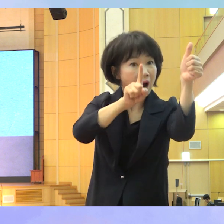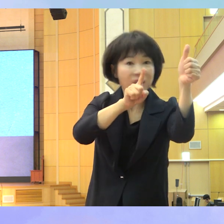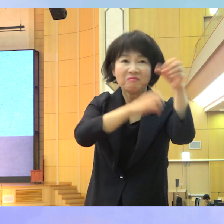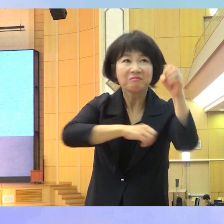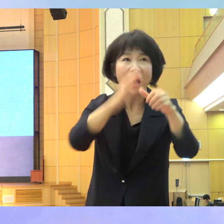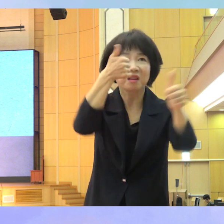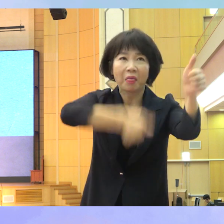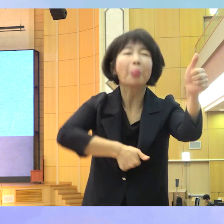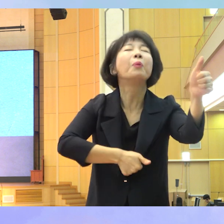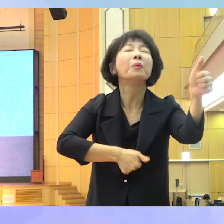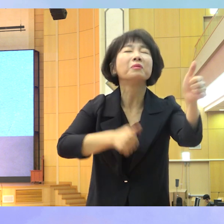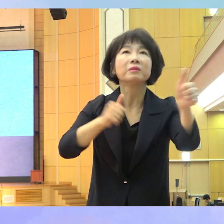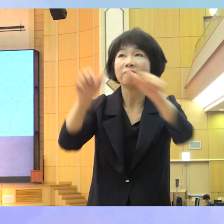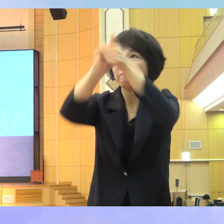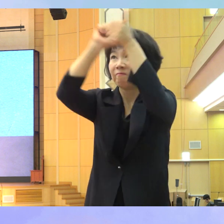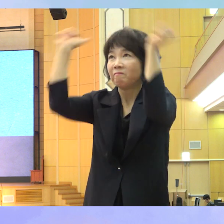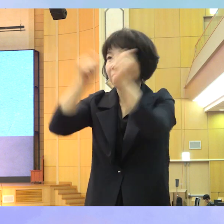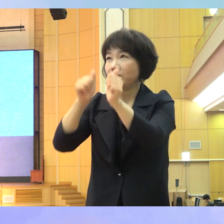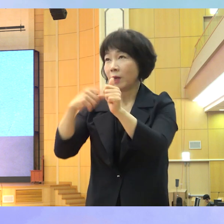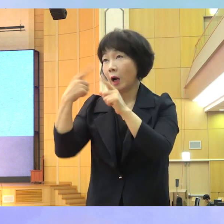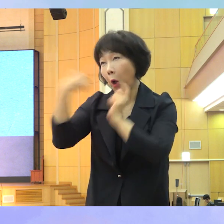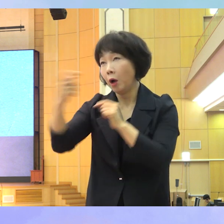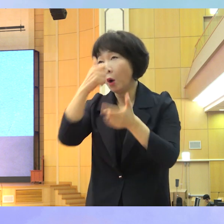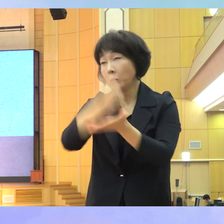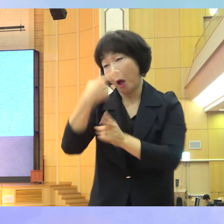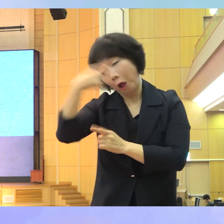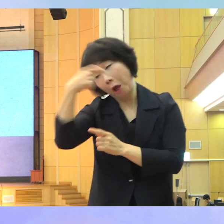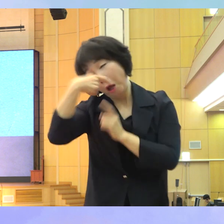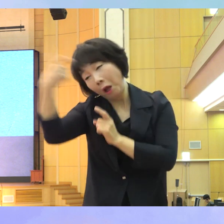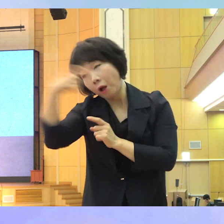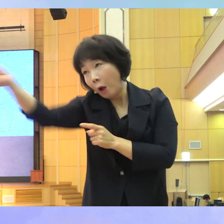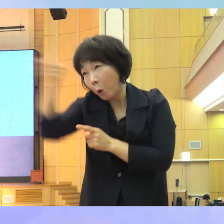어떻게 살아요? 자꾸 죄의 습성에 따라서 살아요.